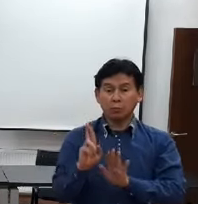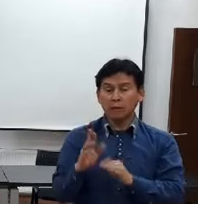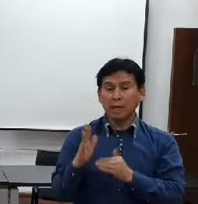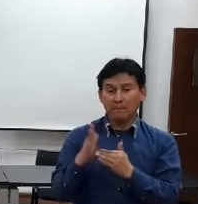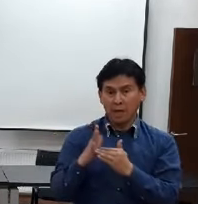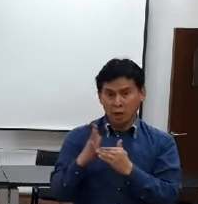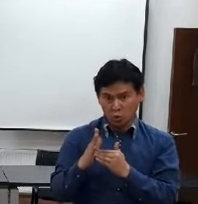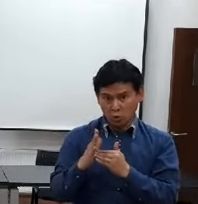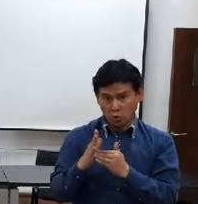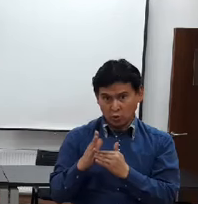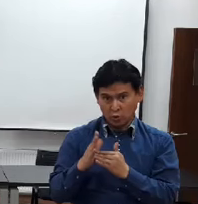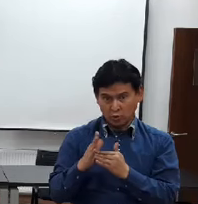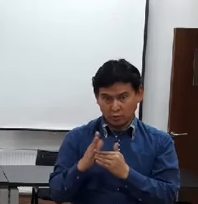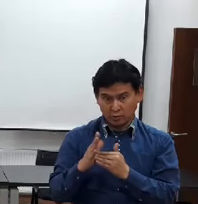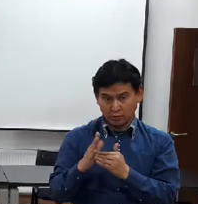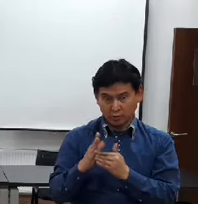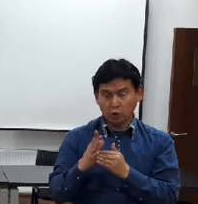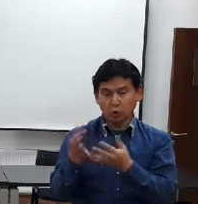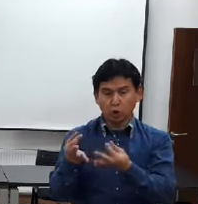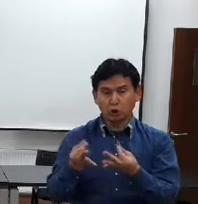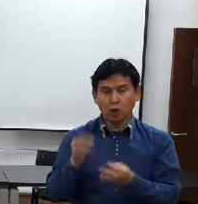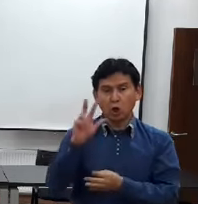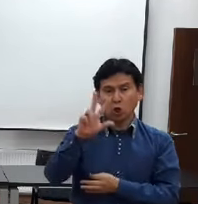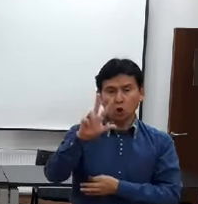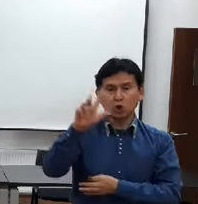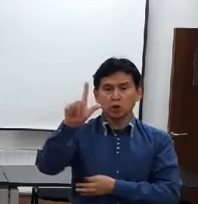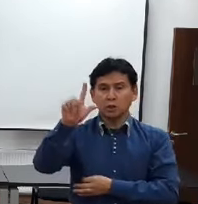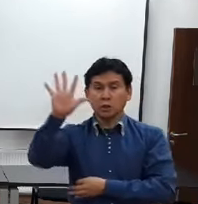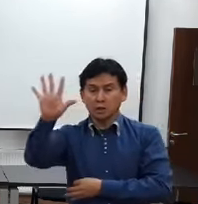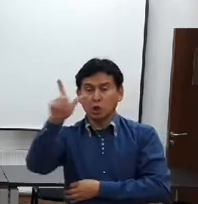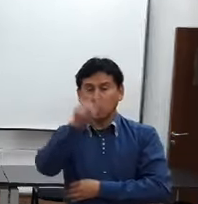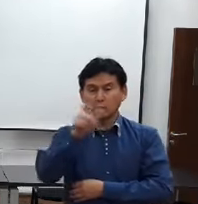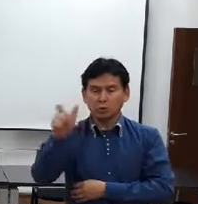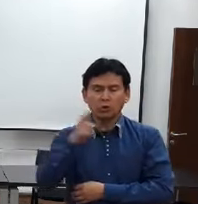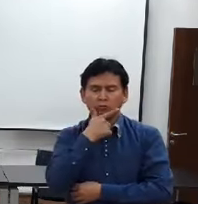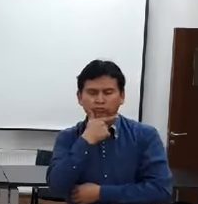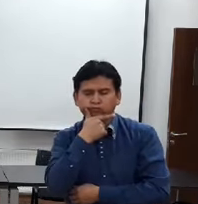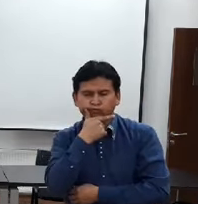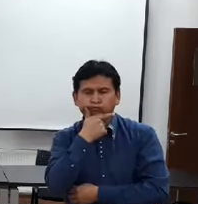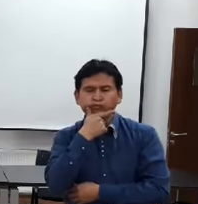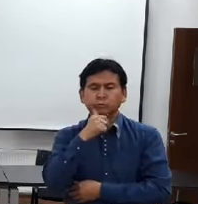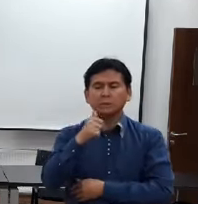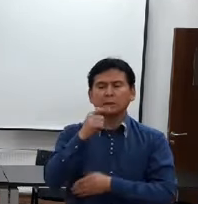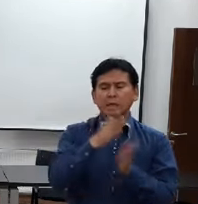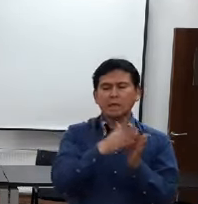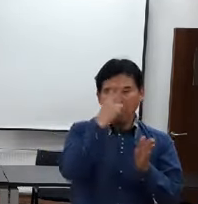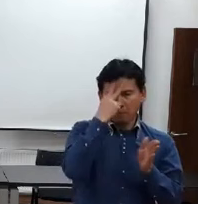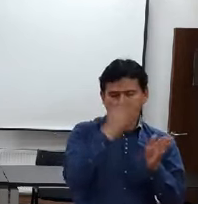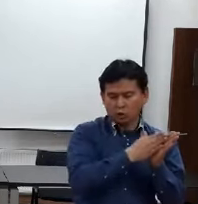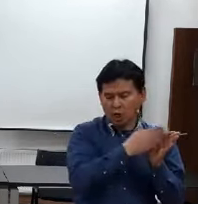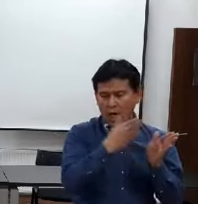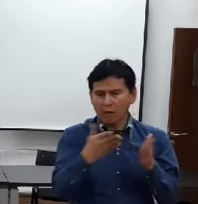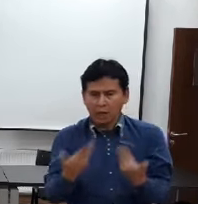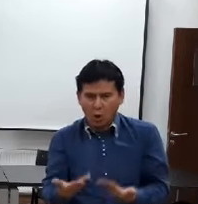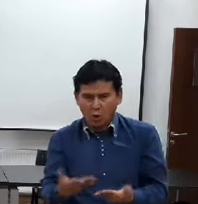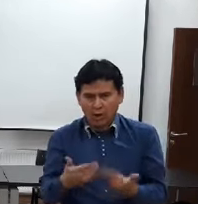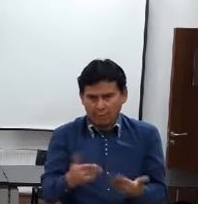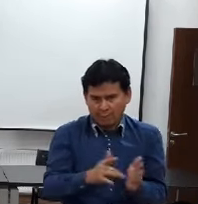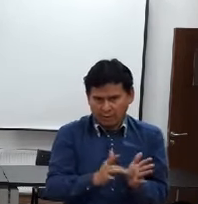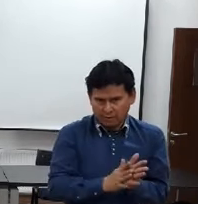espera de un total de 875 casos sospechosos registrados desde marzo a la fecha.